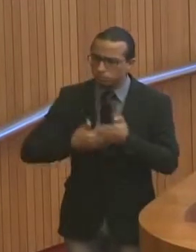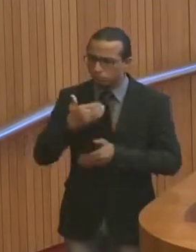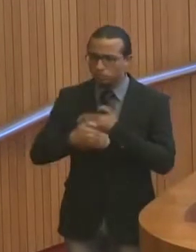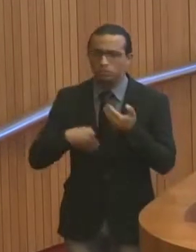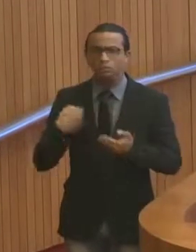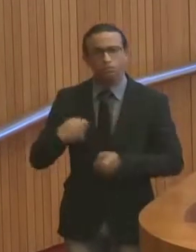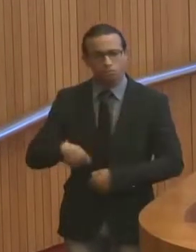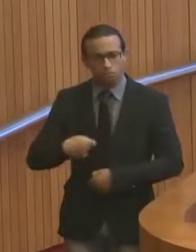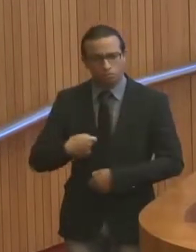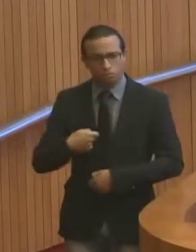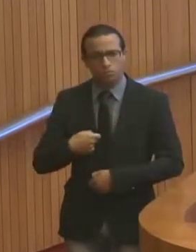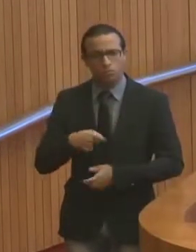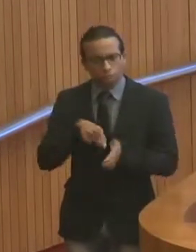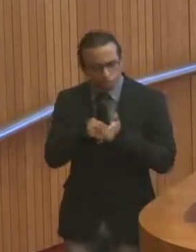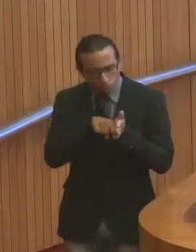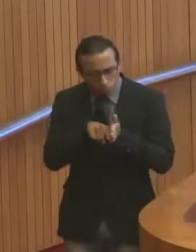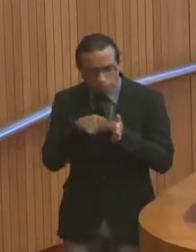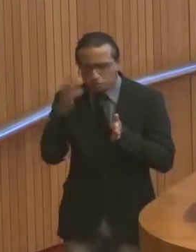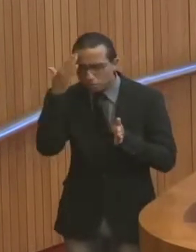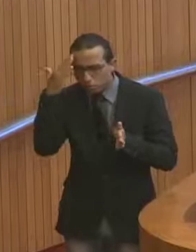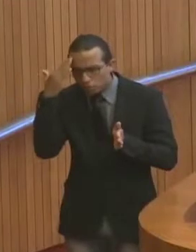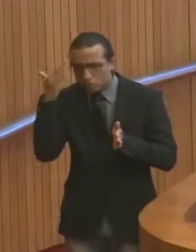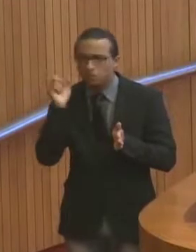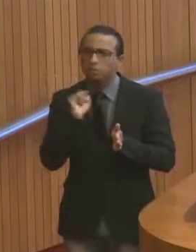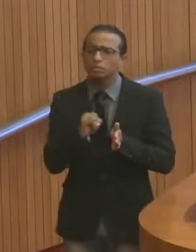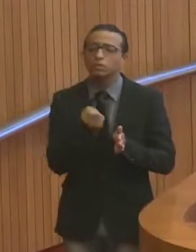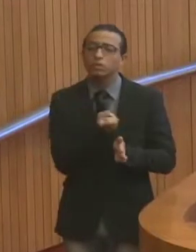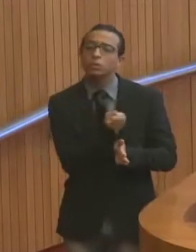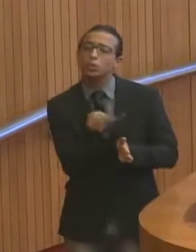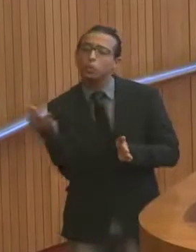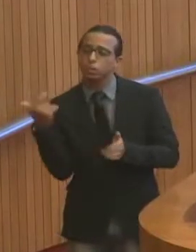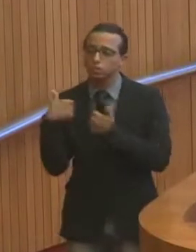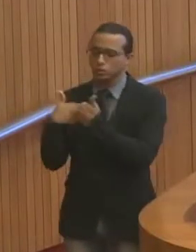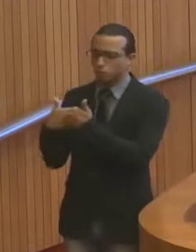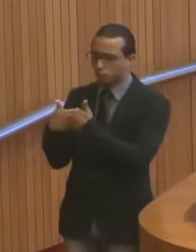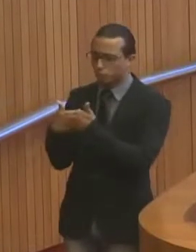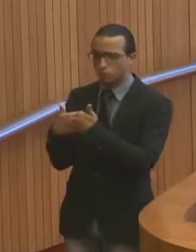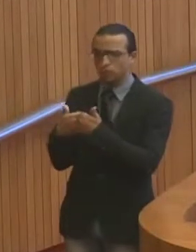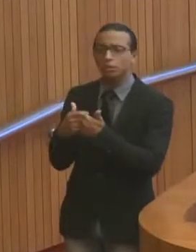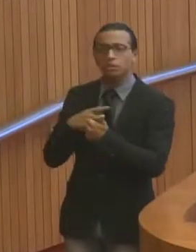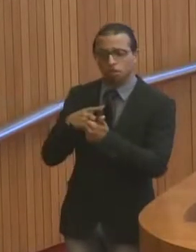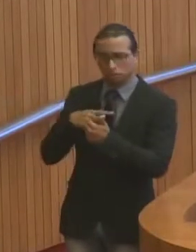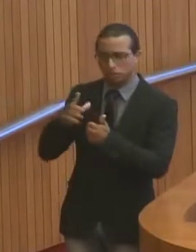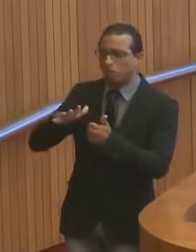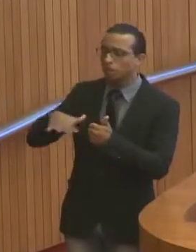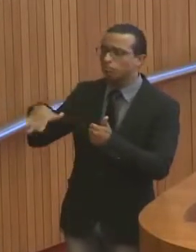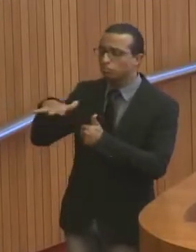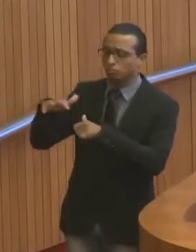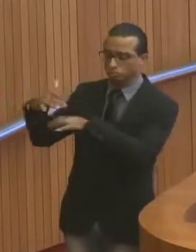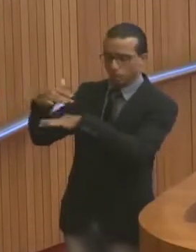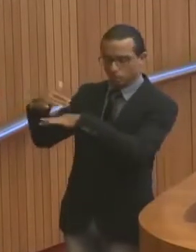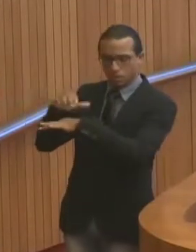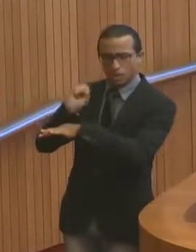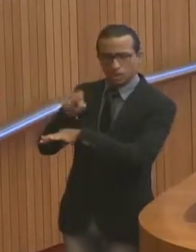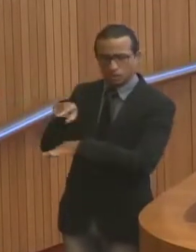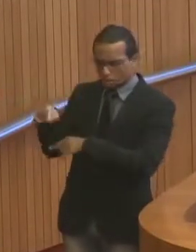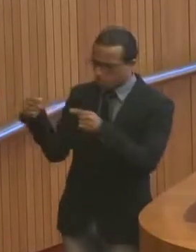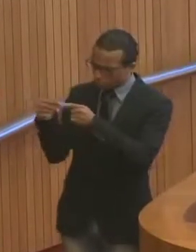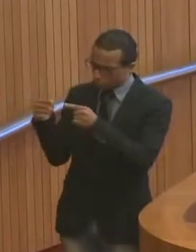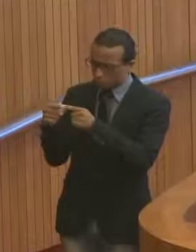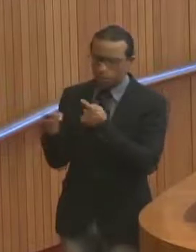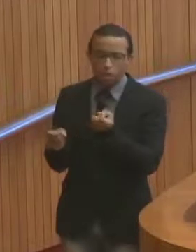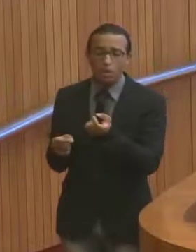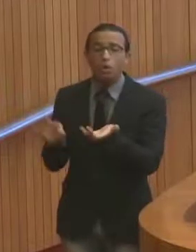apurar, precisa saber se a quantidade de coletivos que rodam na nossa cidade se estão compatíveis